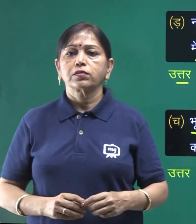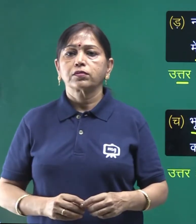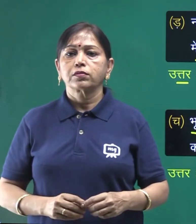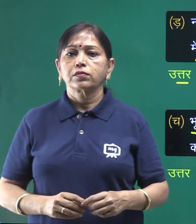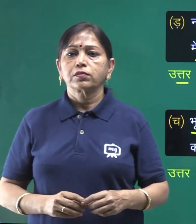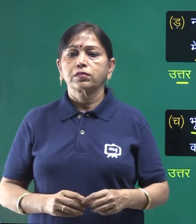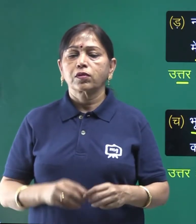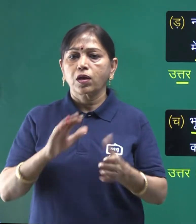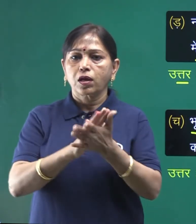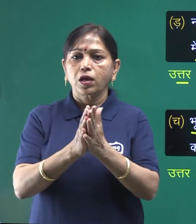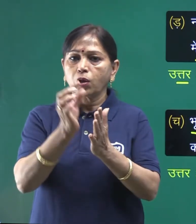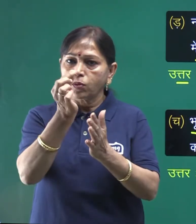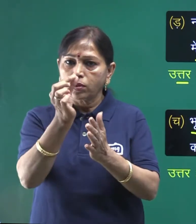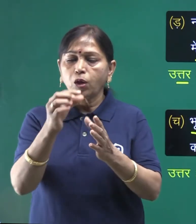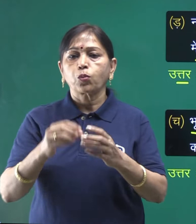गेहूं के दानों को